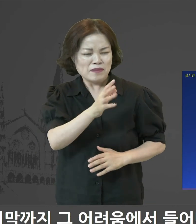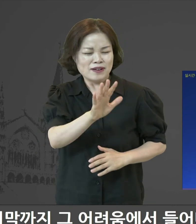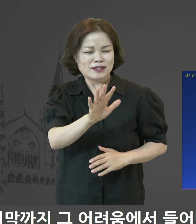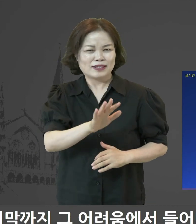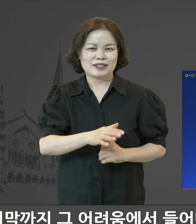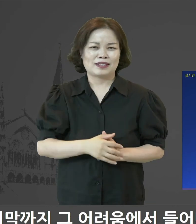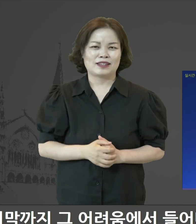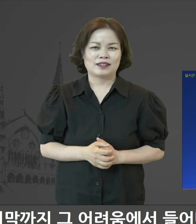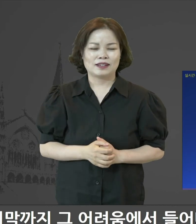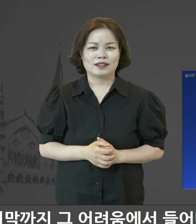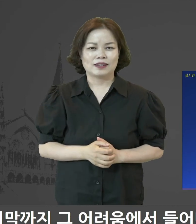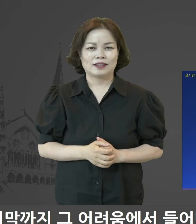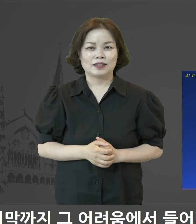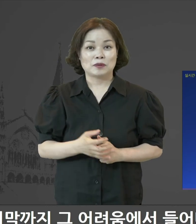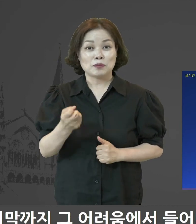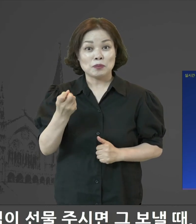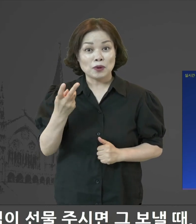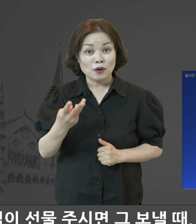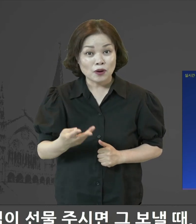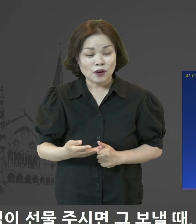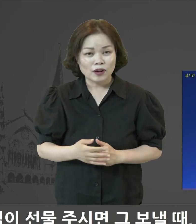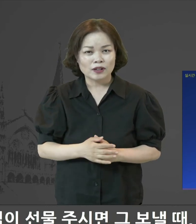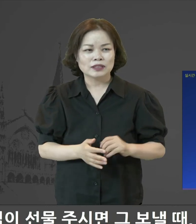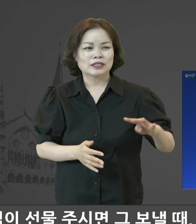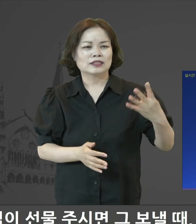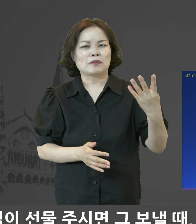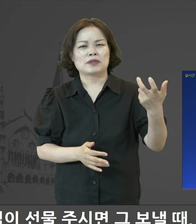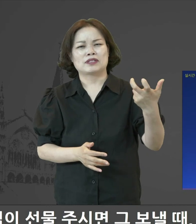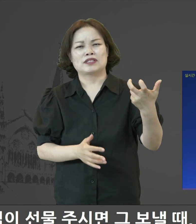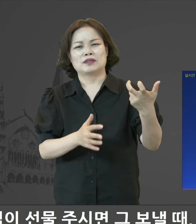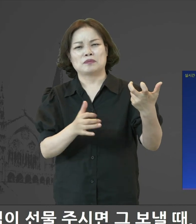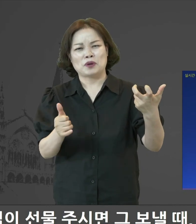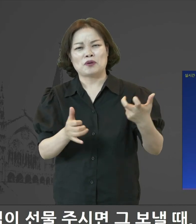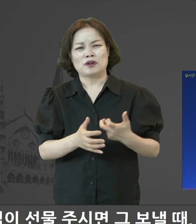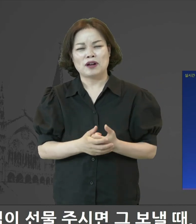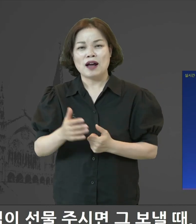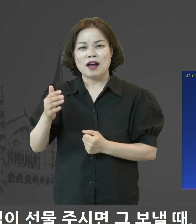않습니다. 몇 명 붙여요? 470명.